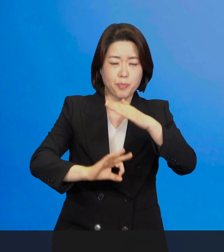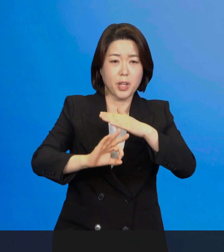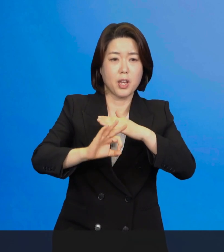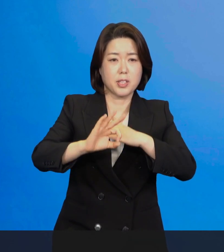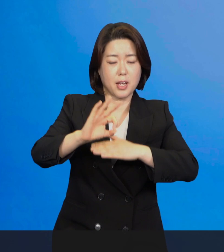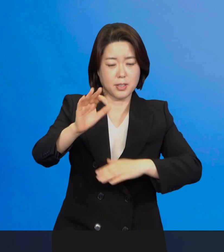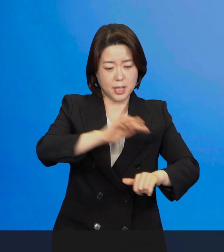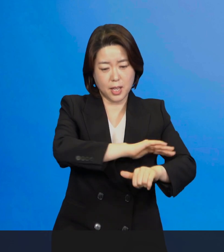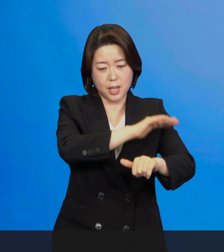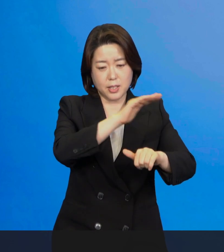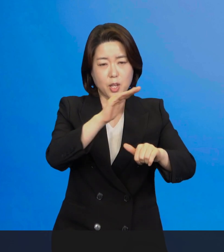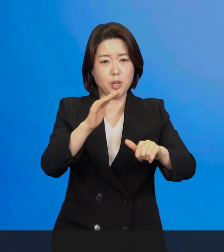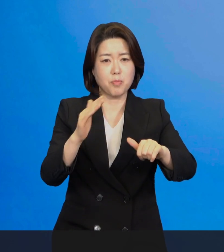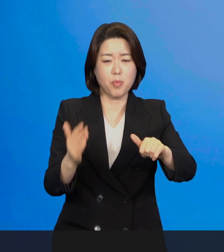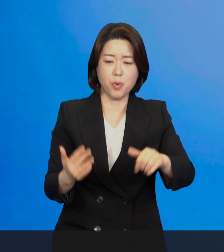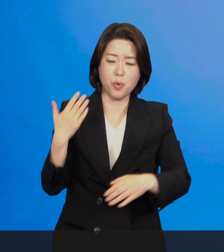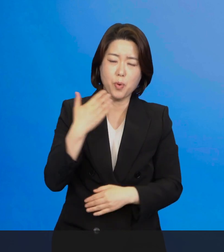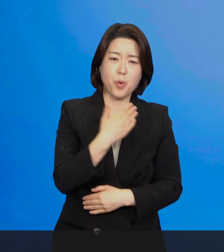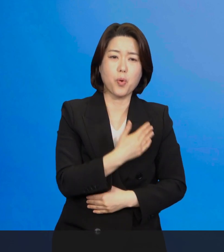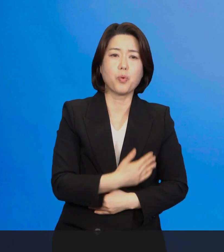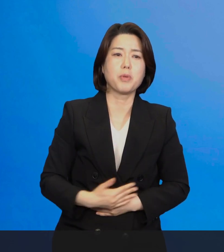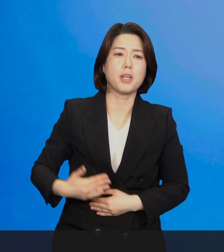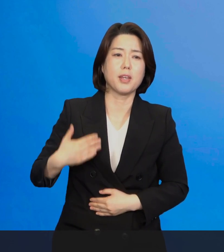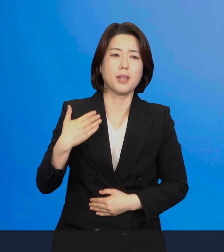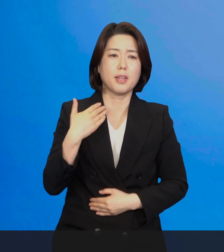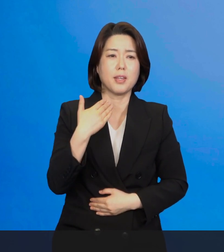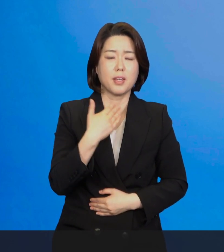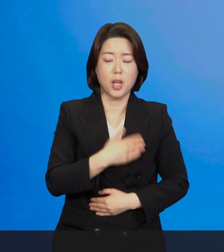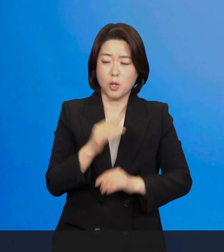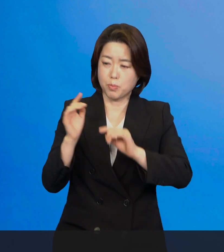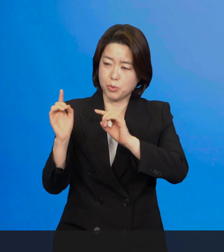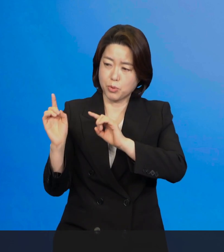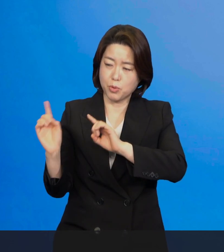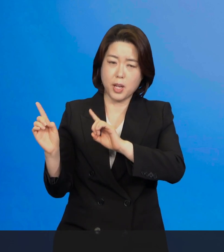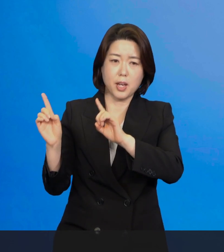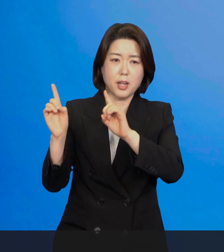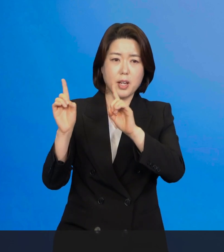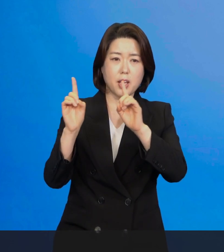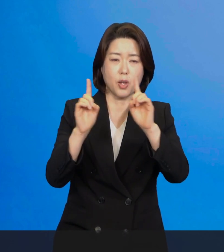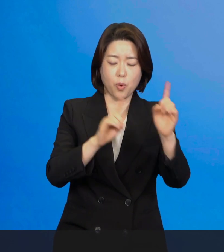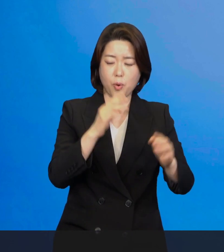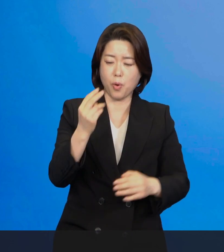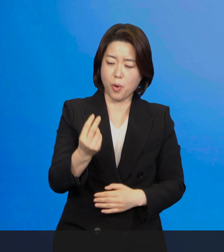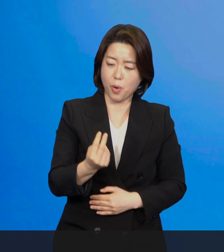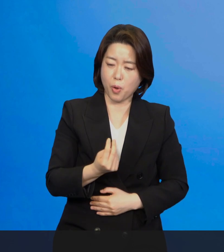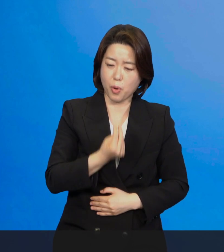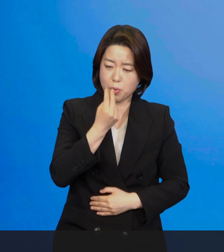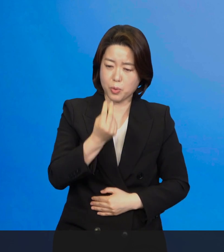아침 장사된 몸에 부활의